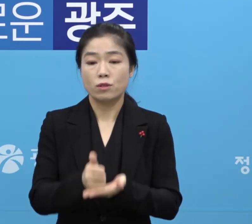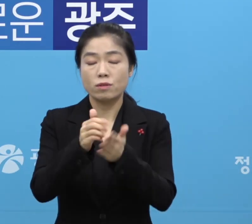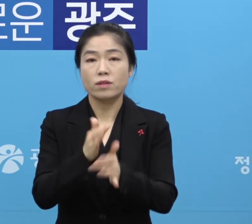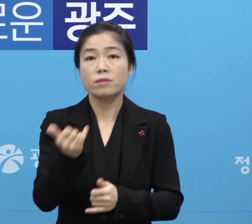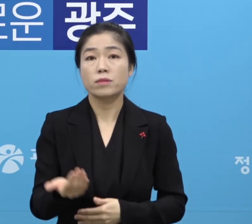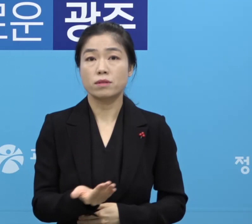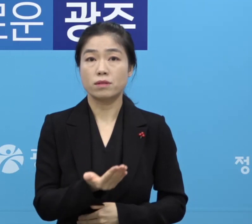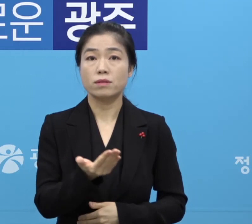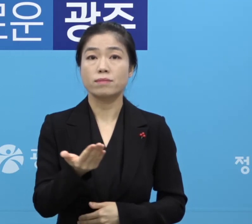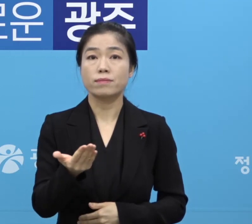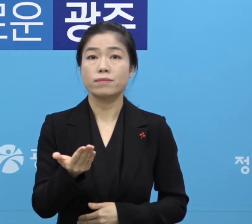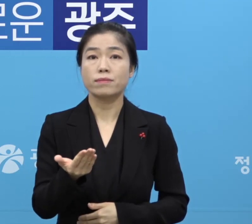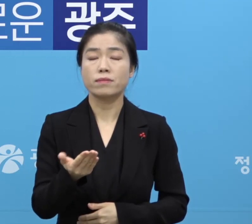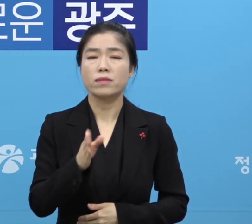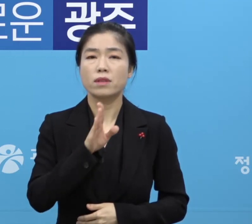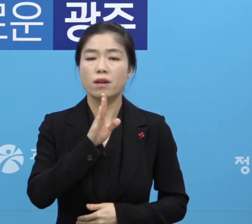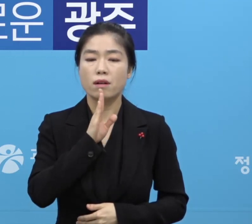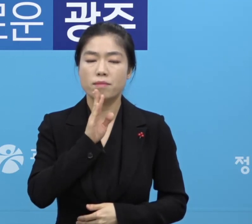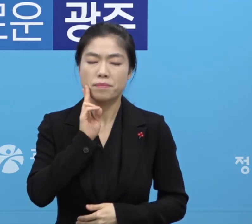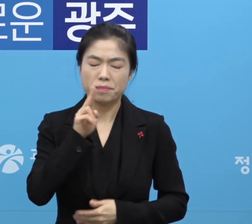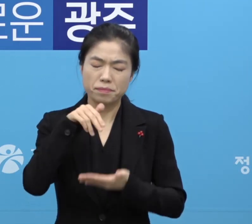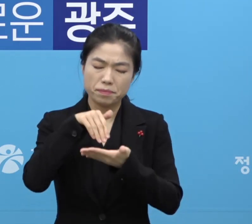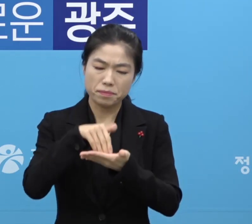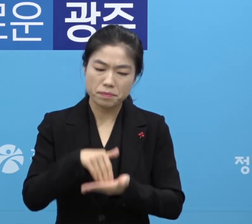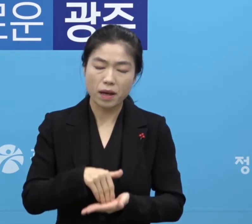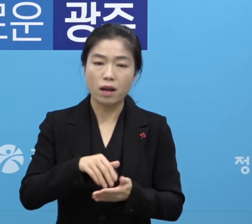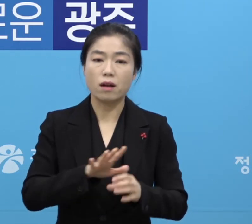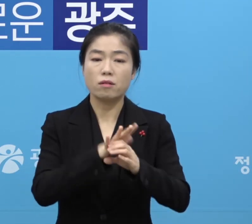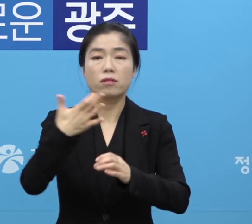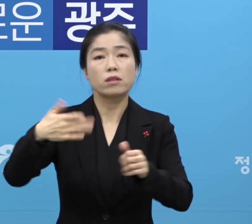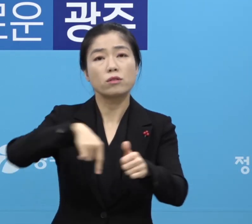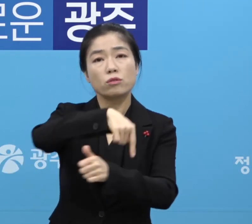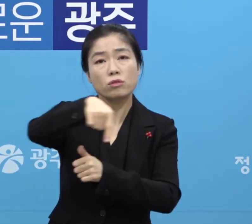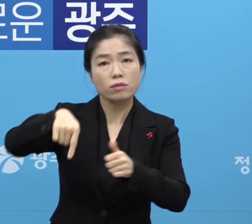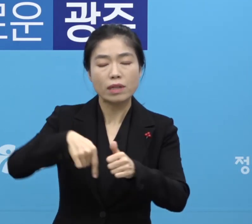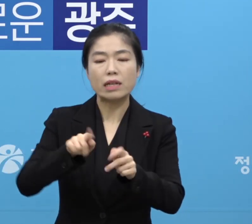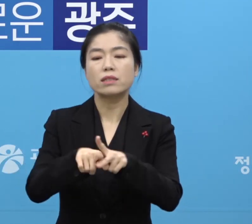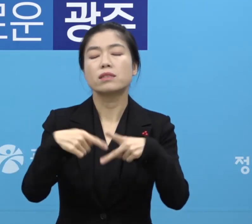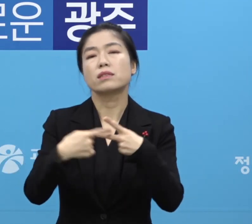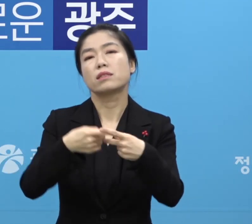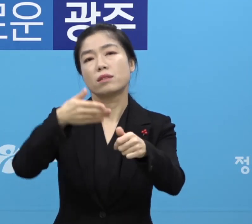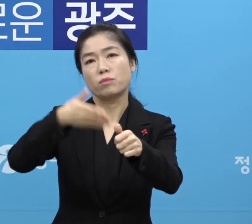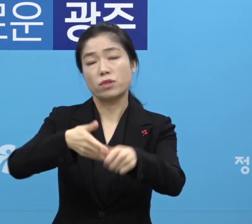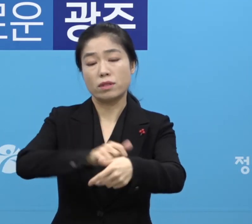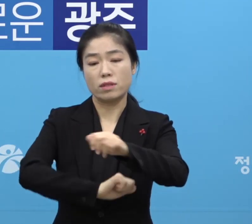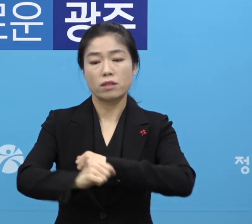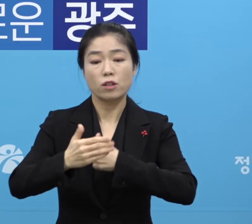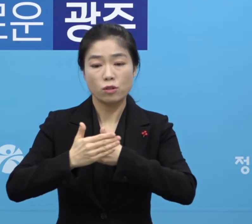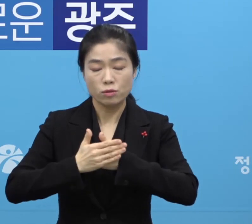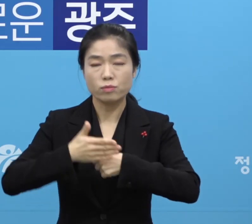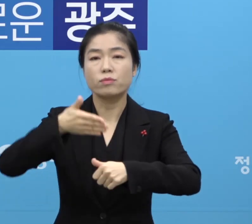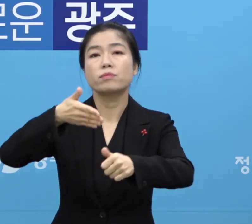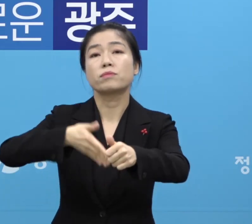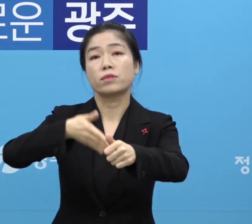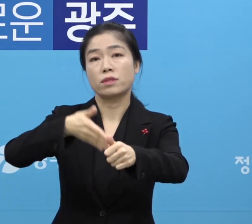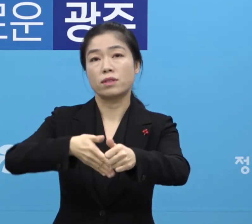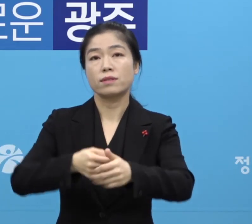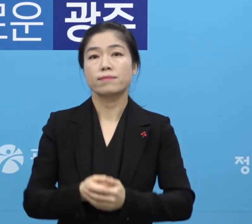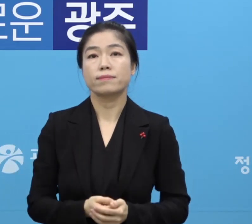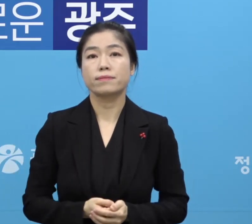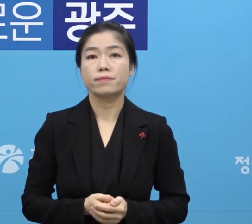존경하는 시민 여러분, 매우 엄중한 코로나19 상황을 이해하시고 적극 협조를